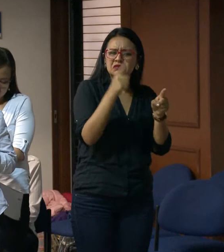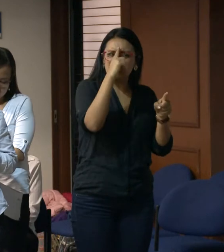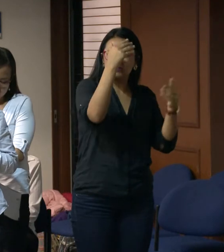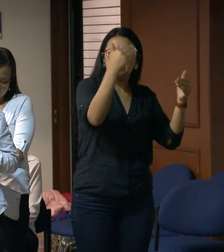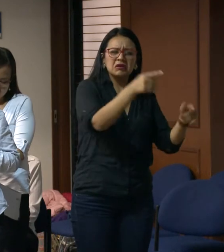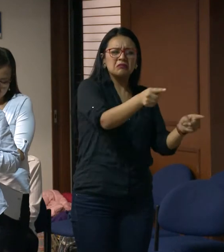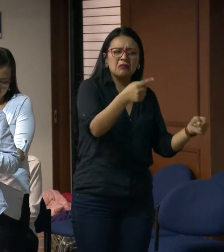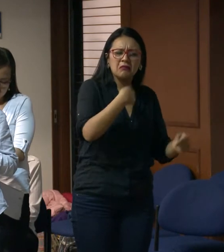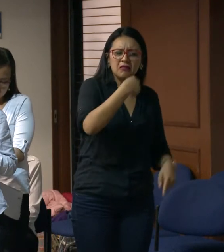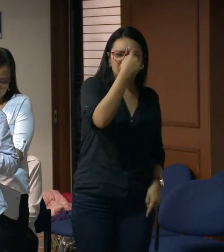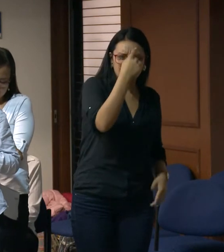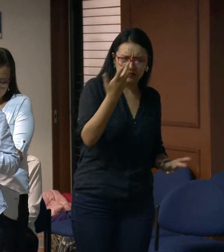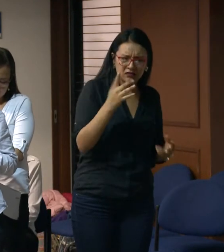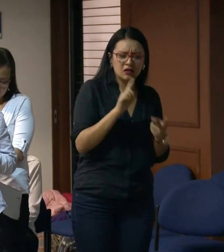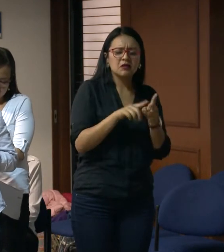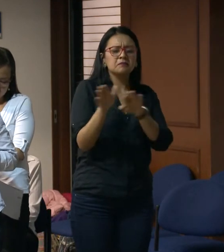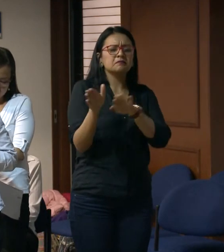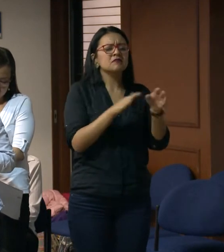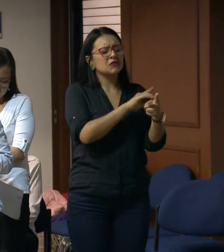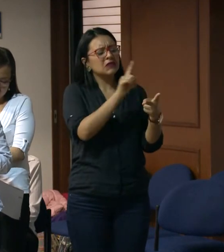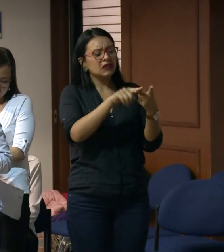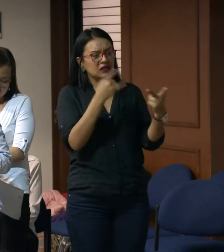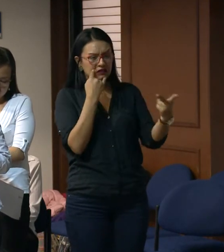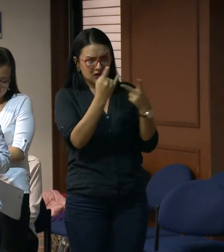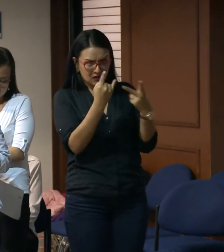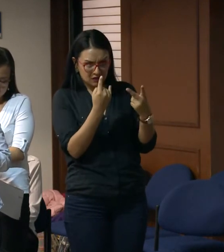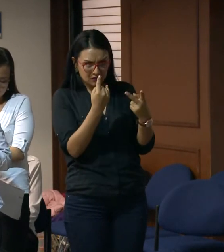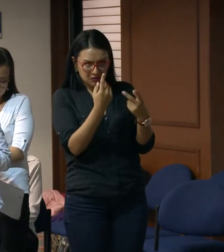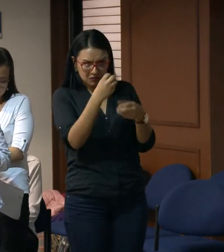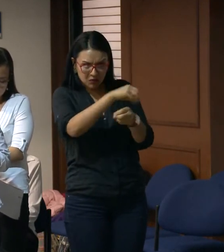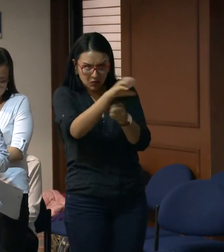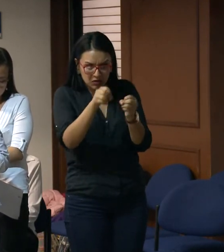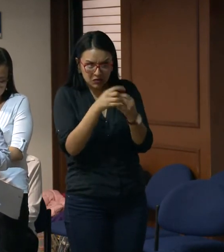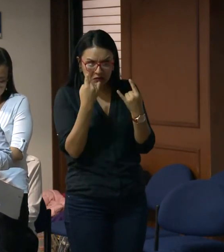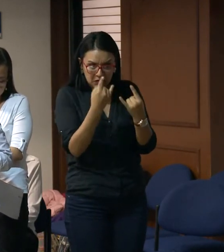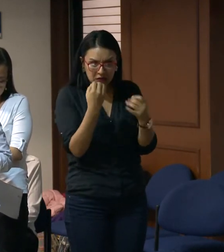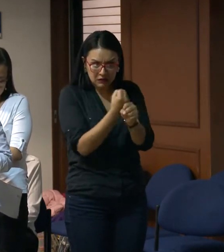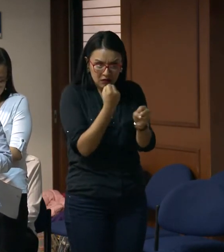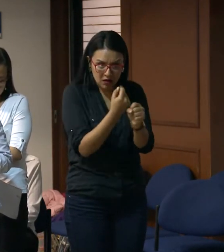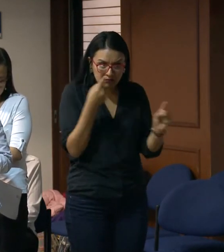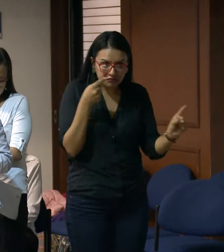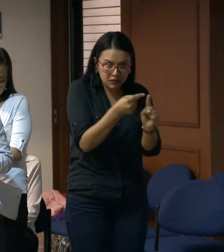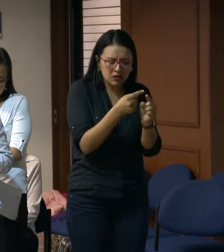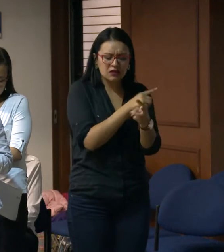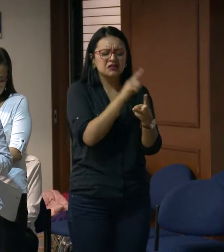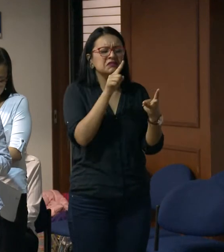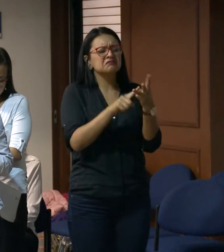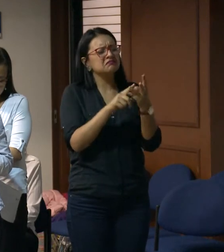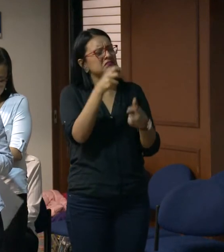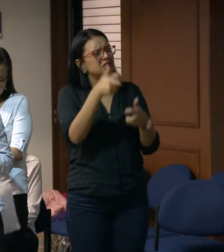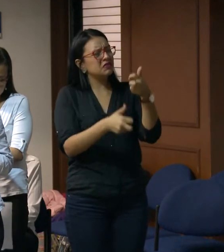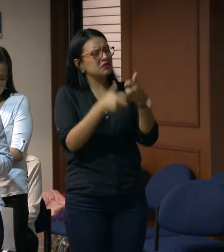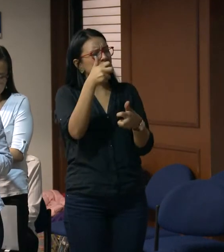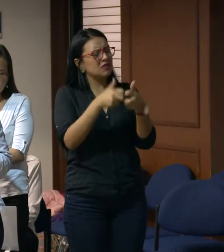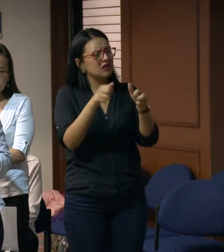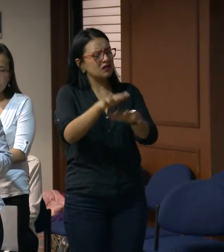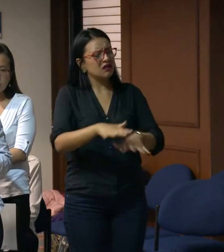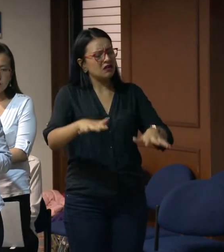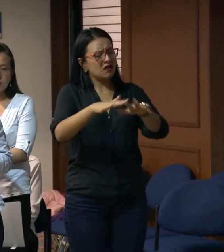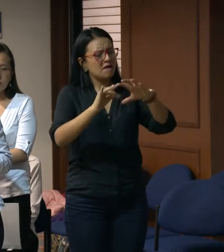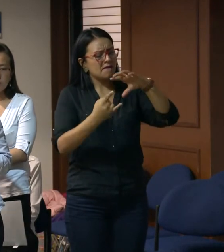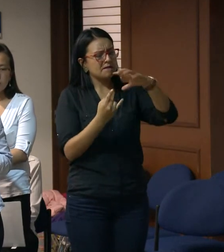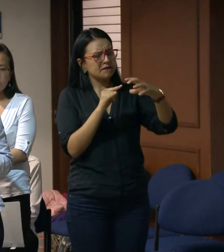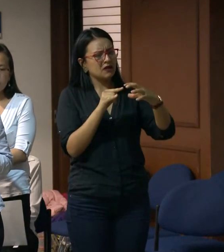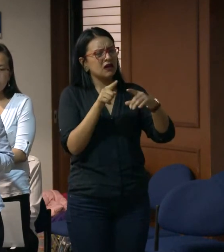discapacidad, aparte de cuáles eran sus intereses de querer trabajar con la población y también de cuál era la problemática que se estaba presentando en este escenario